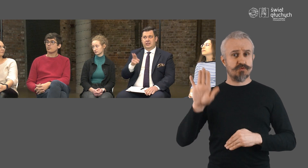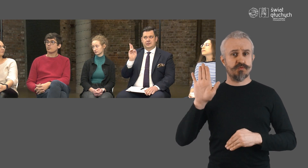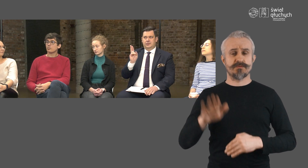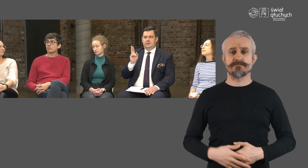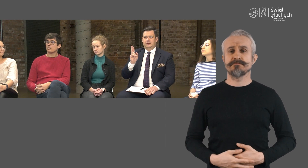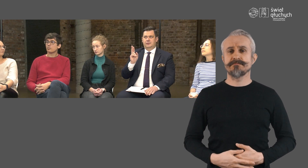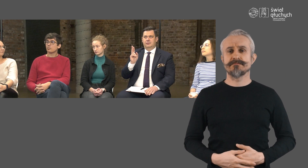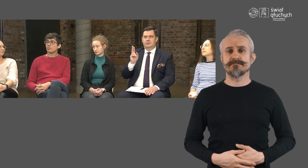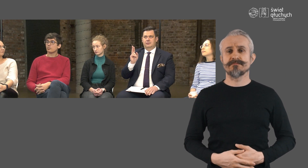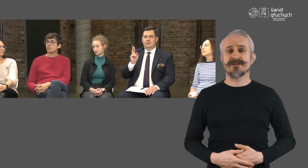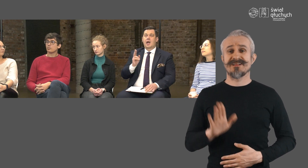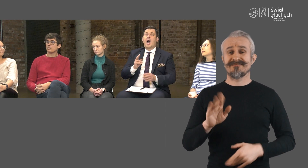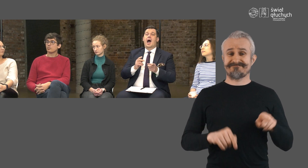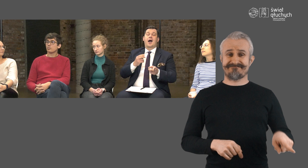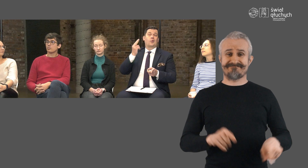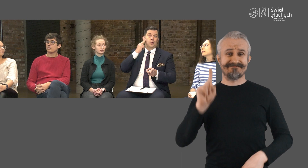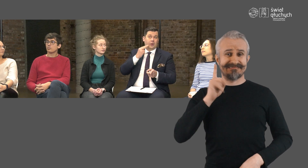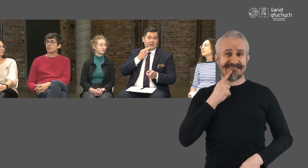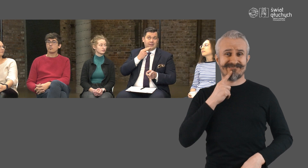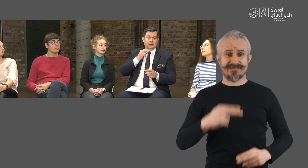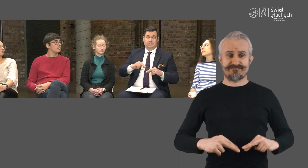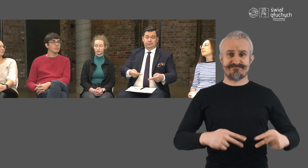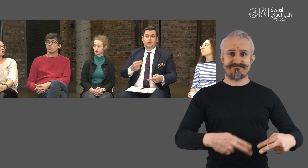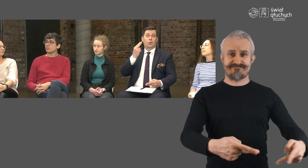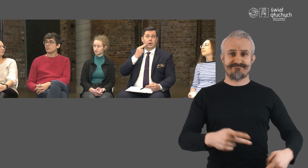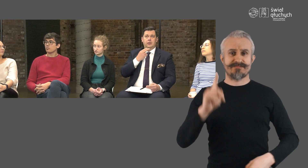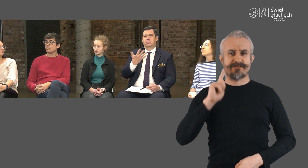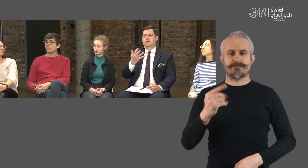to więcej